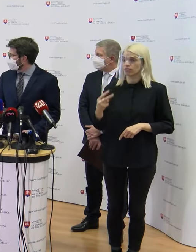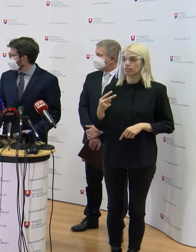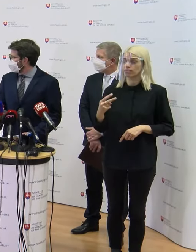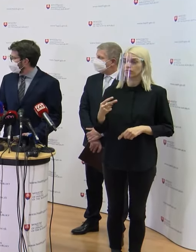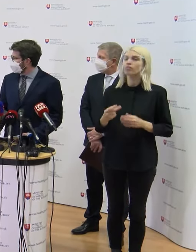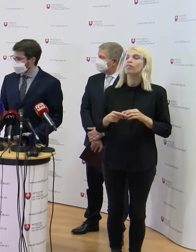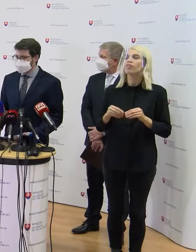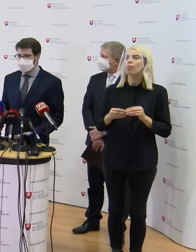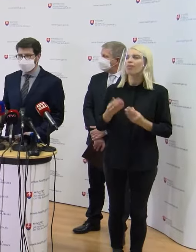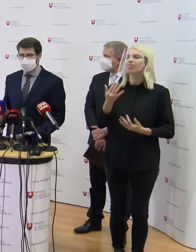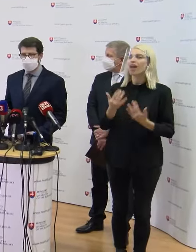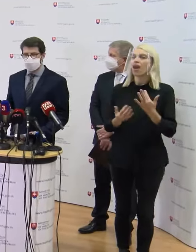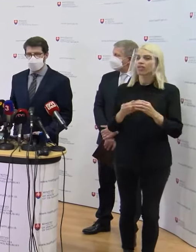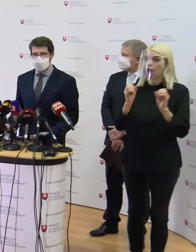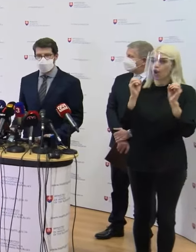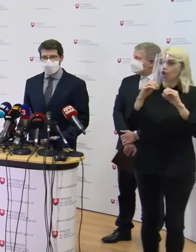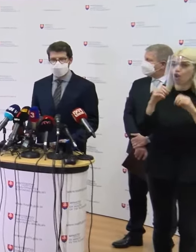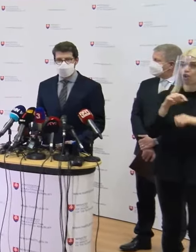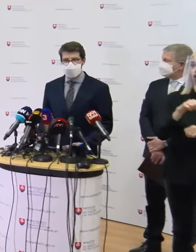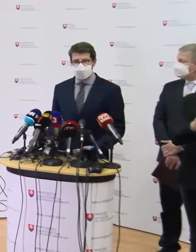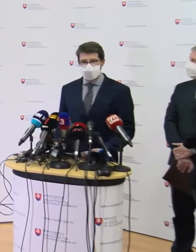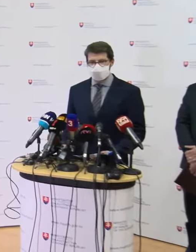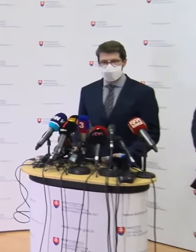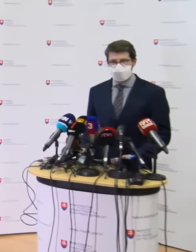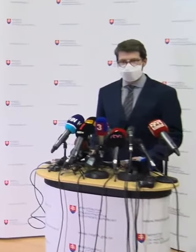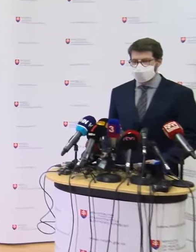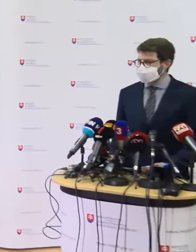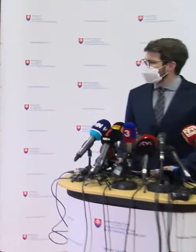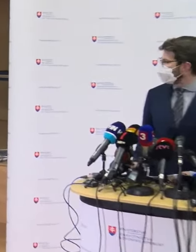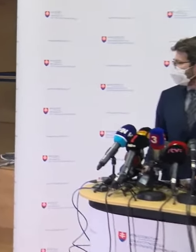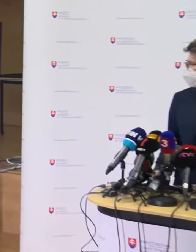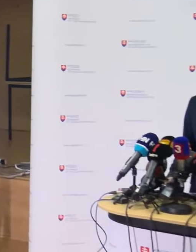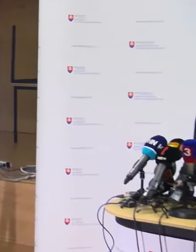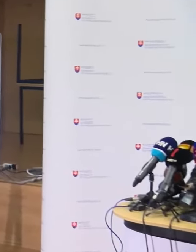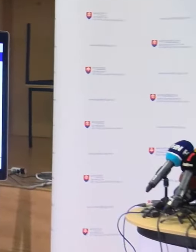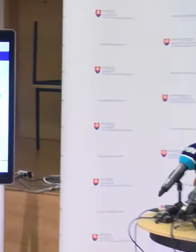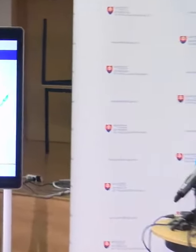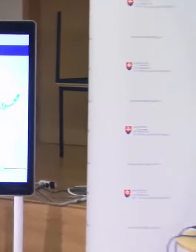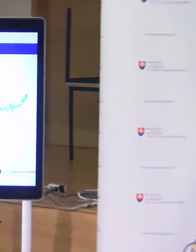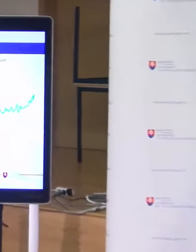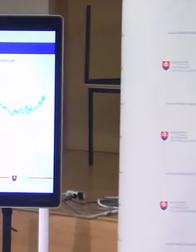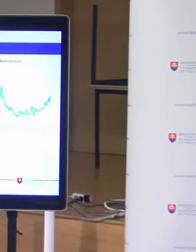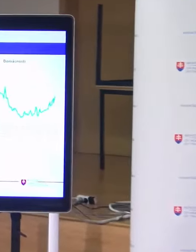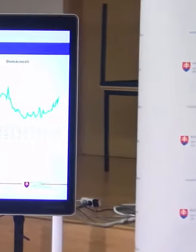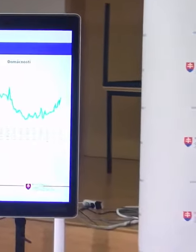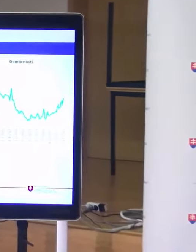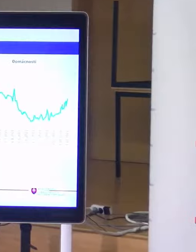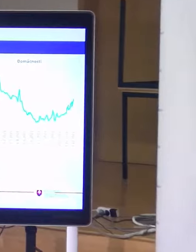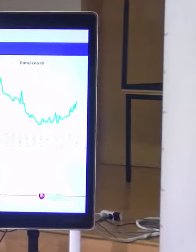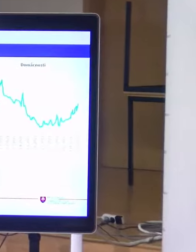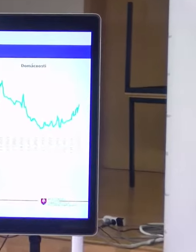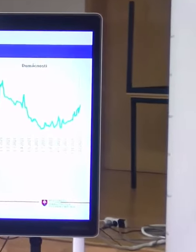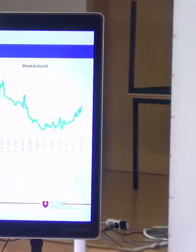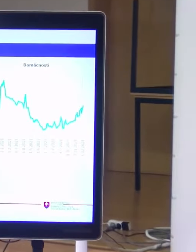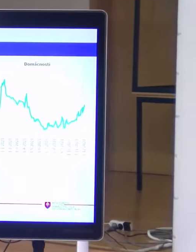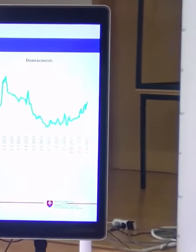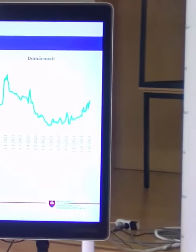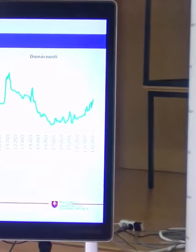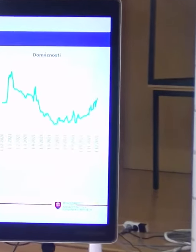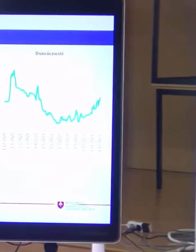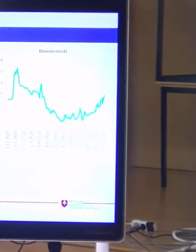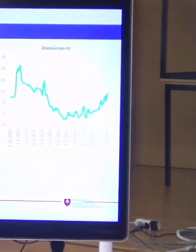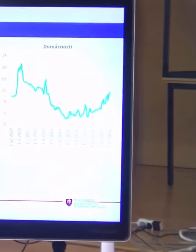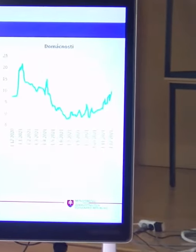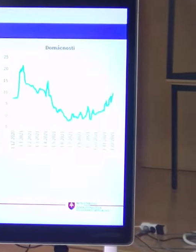od spoločnosti Google, ktorý ich má rozčlenené po viacerých kategóriách, ako obchody, kde vidíme, že došlo